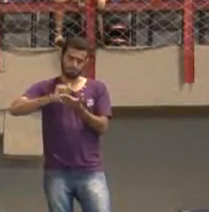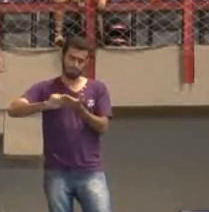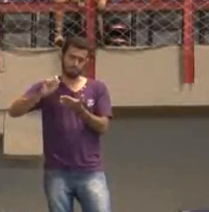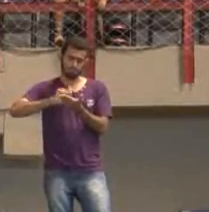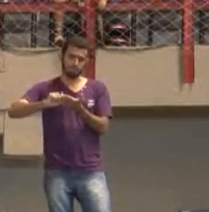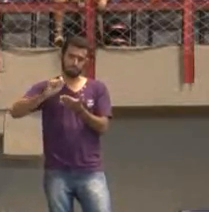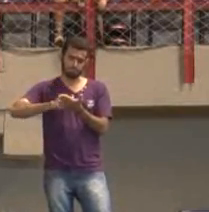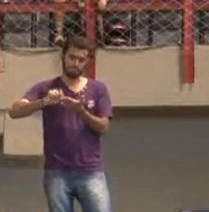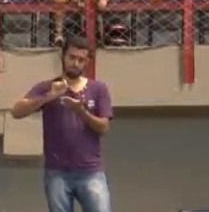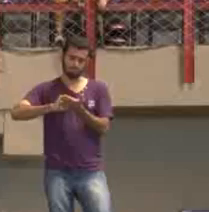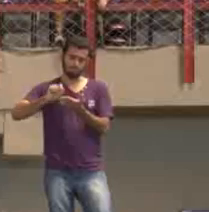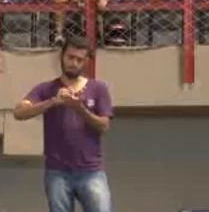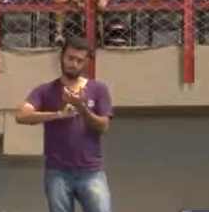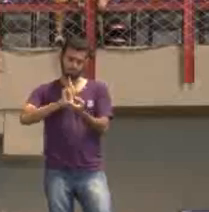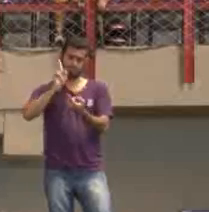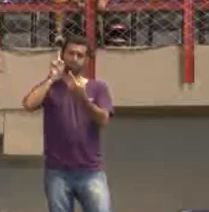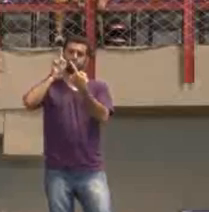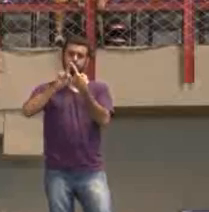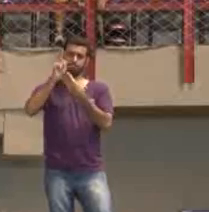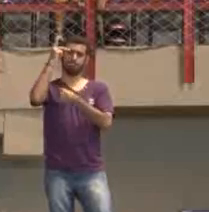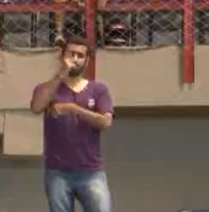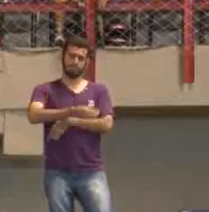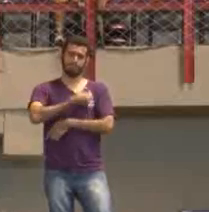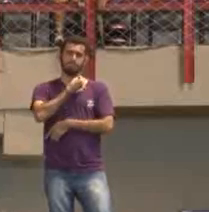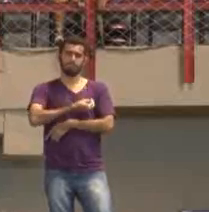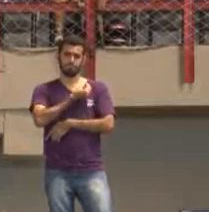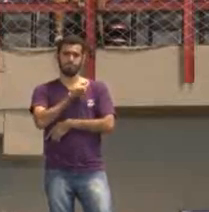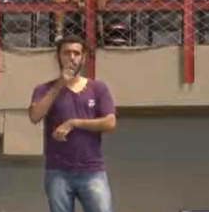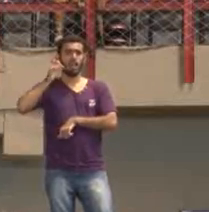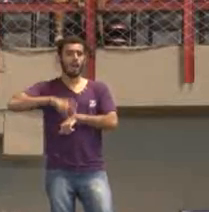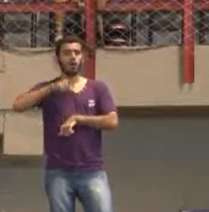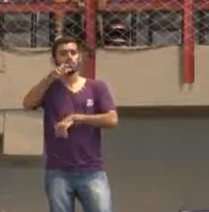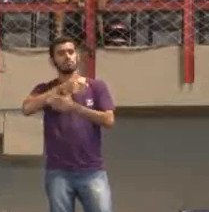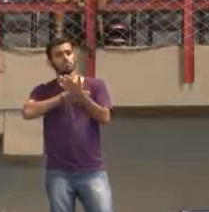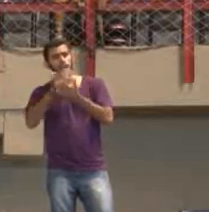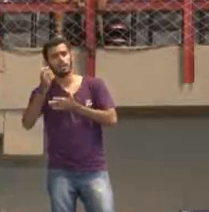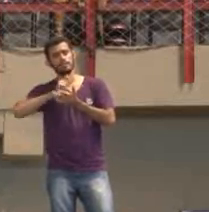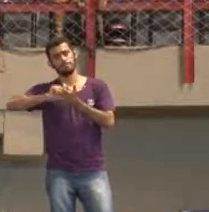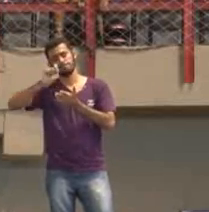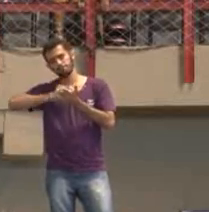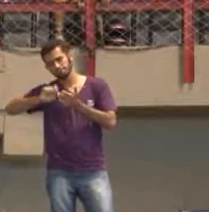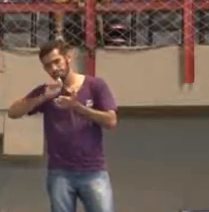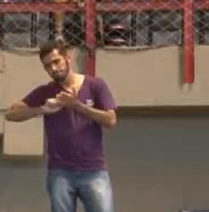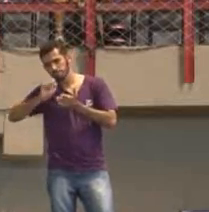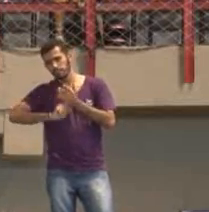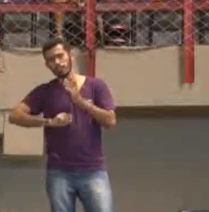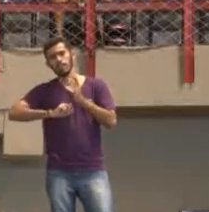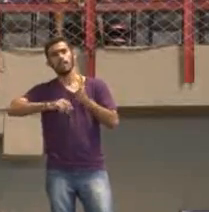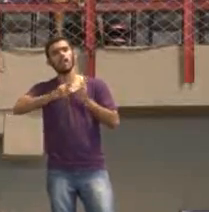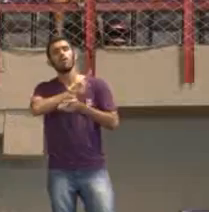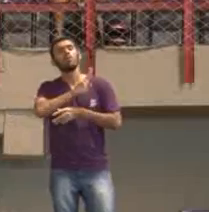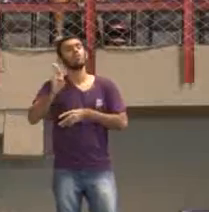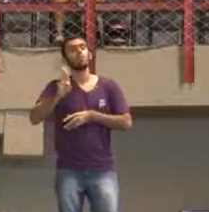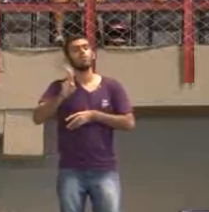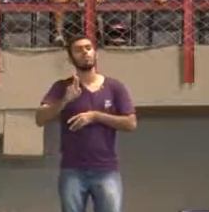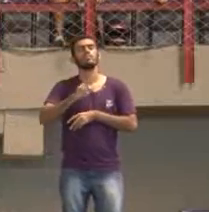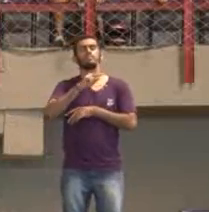aquilo. Esse negócio que você vai escrever se chama